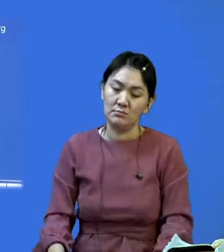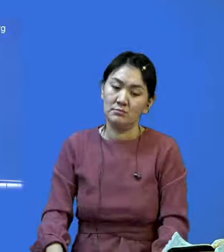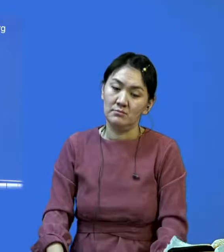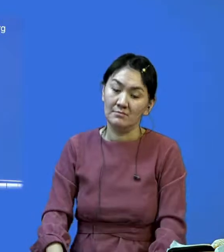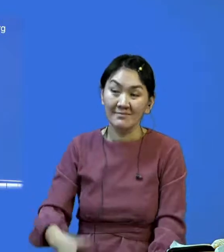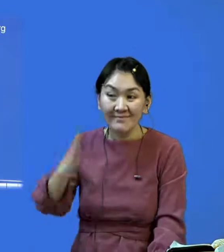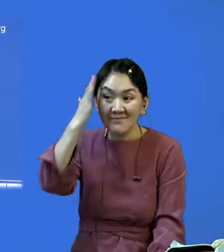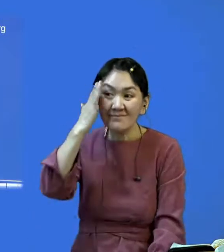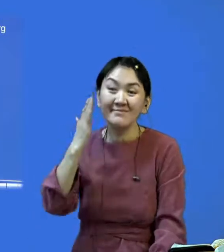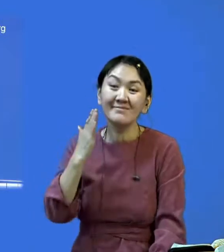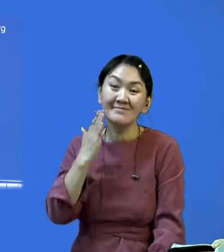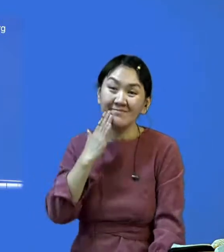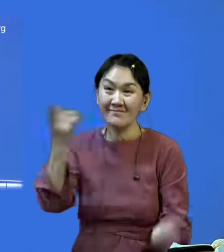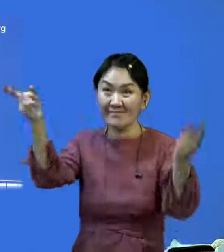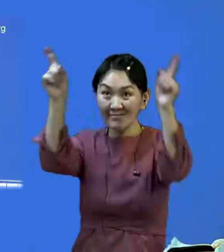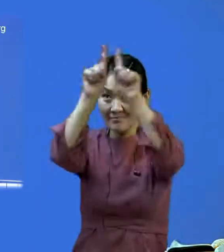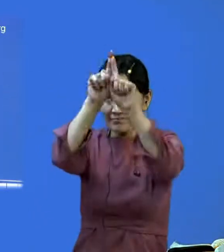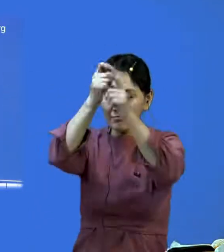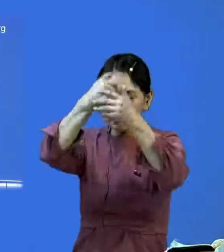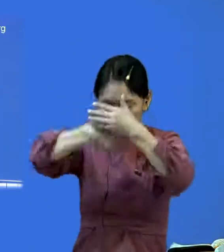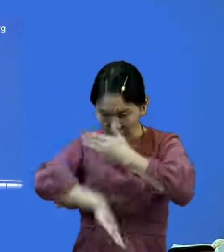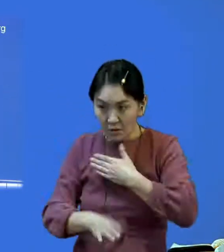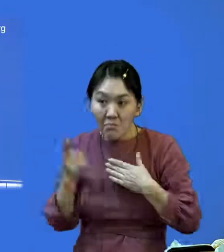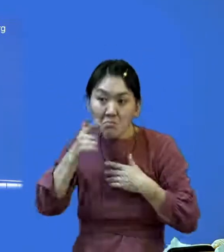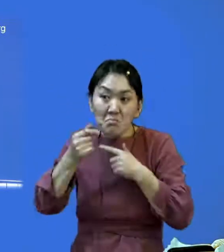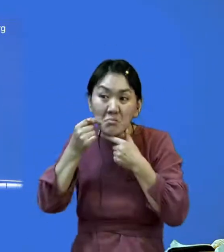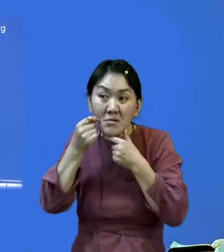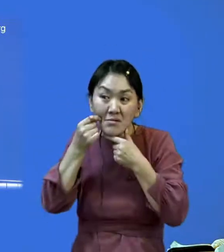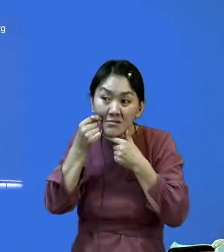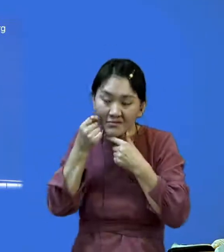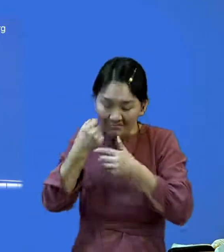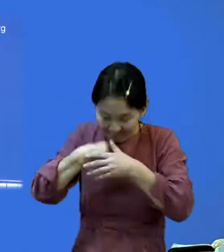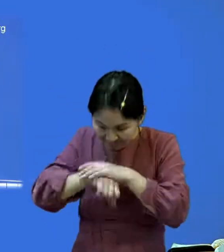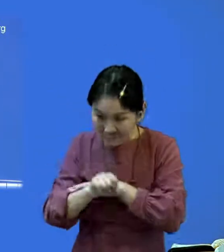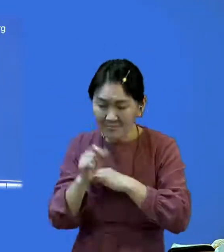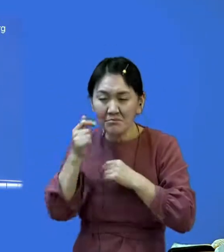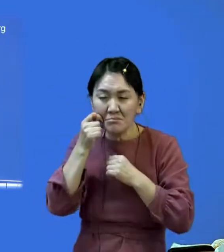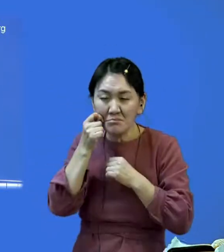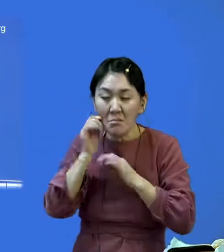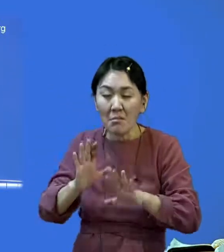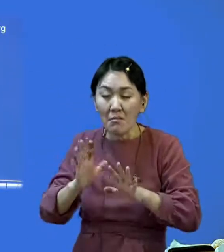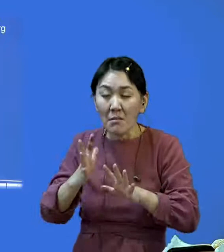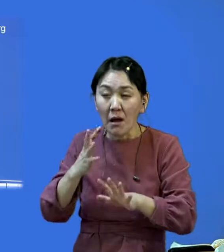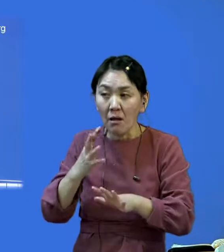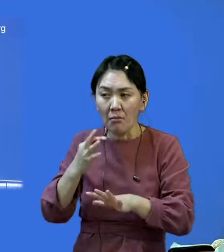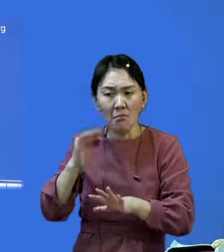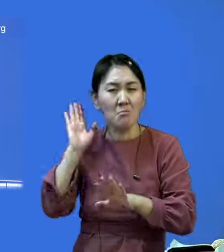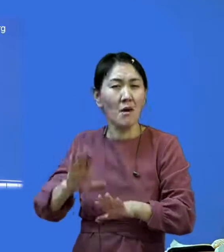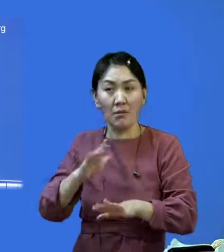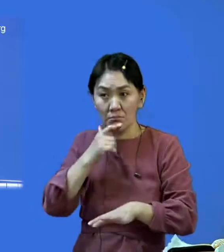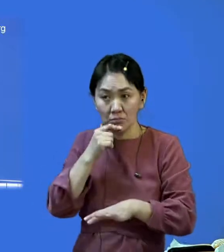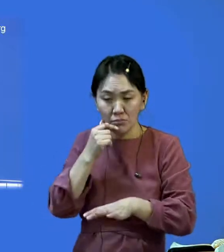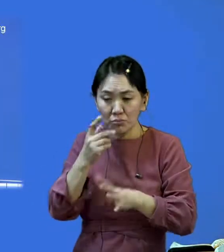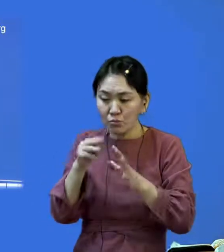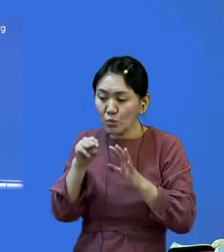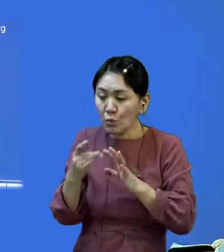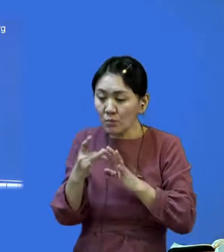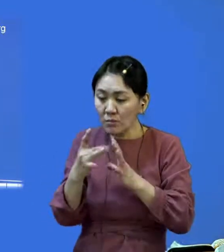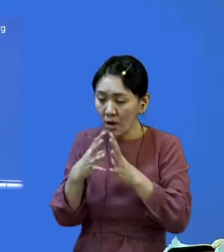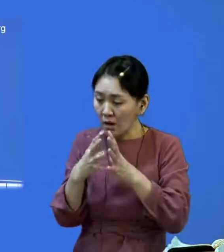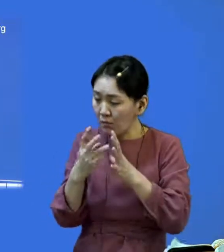Тэгээ эцэг ихээр төрсөн энэ махуд бол хэдэн 10 жилийн дараа үүнийг орхиод явах хэрэгтэй болдог. Харин бурхны хүүхэд бол мөнхөд байдаг